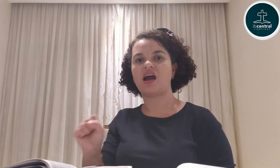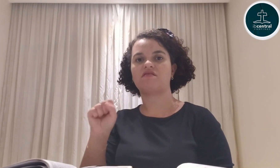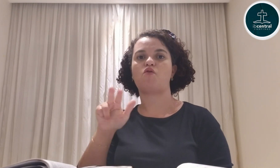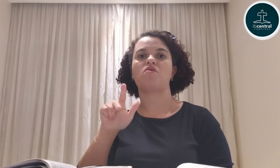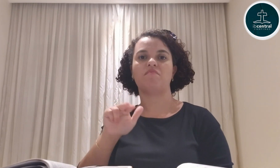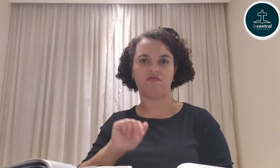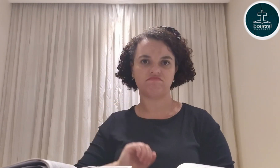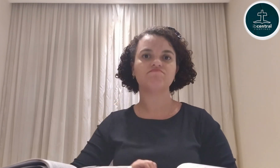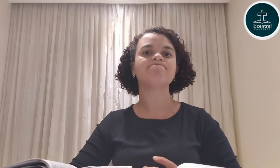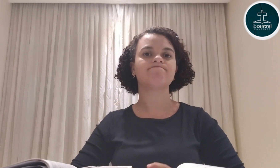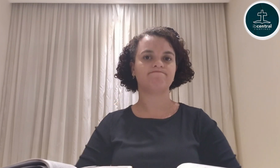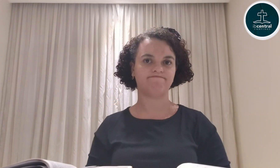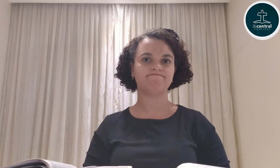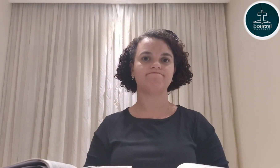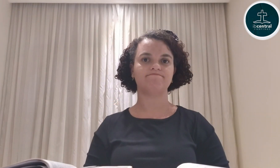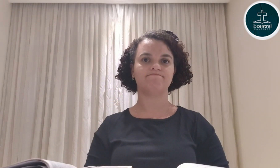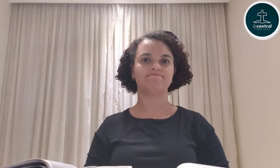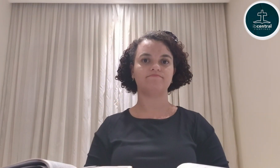e ele obedeceu ao diabo,